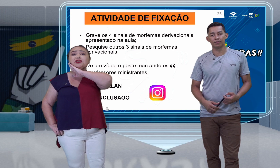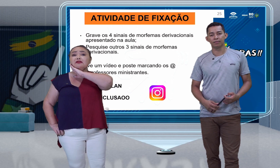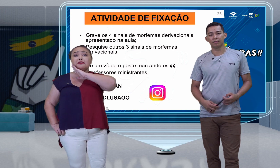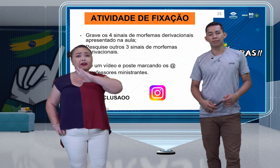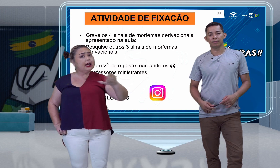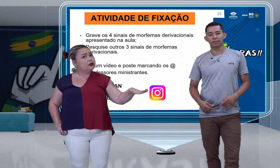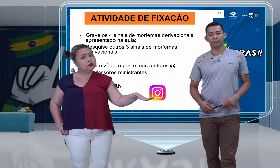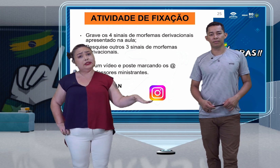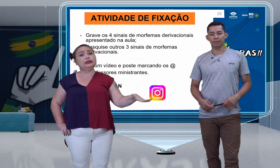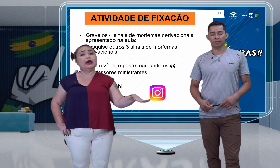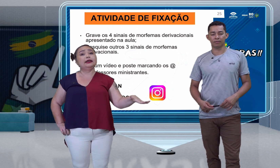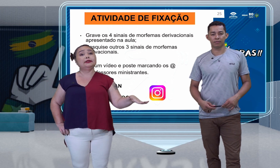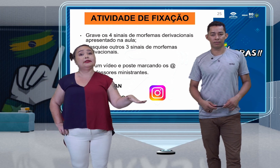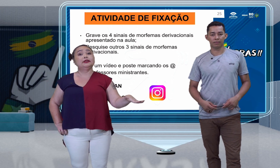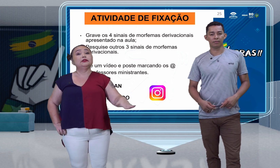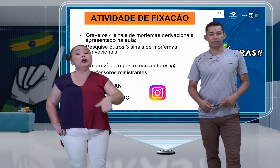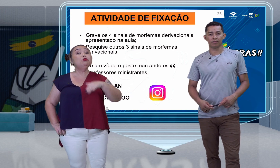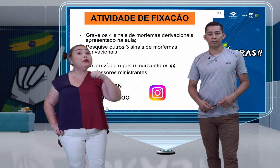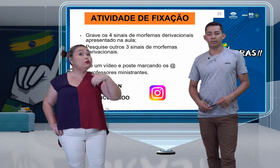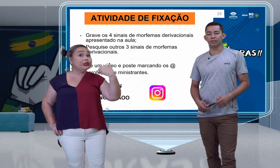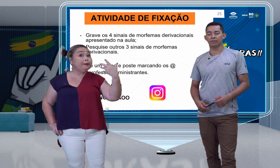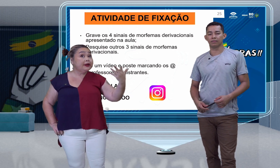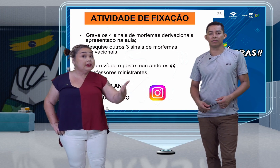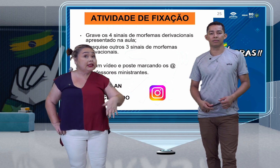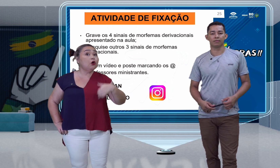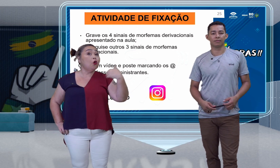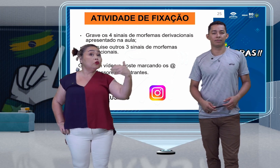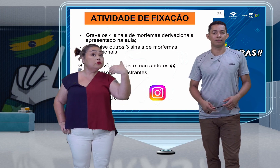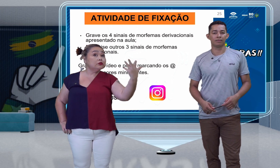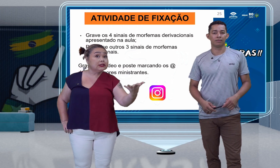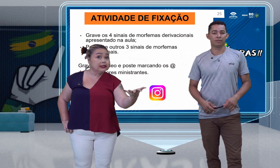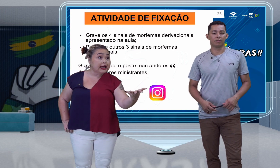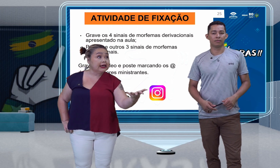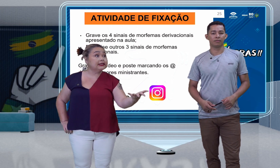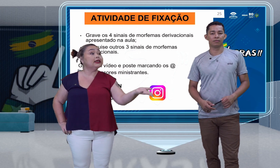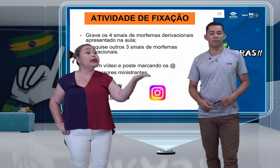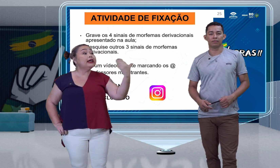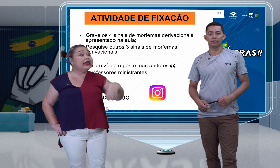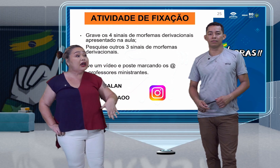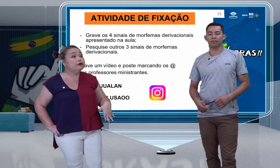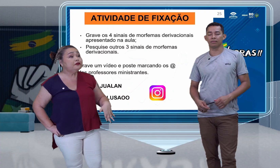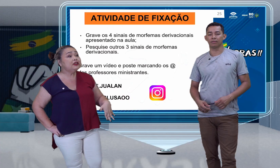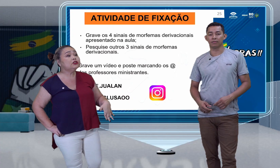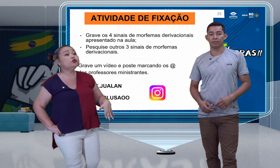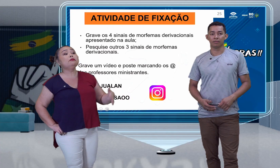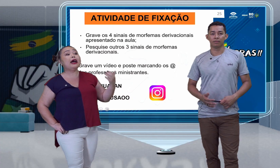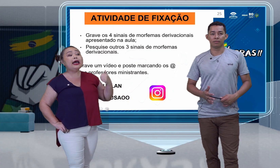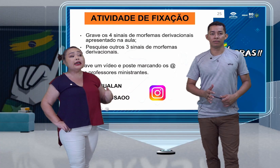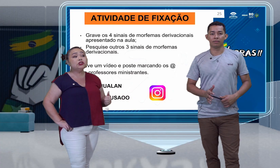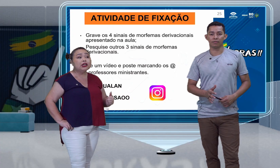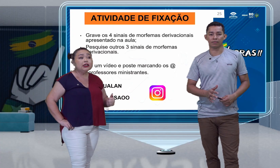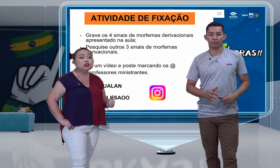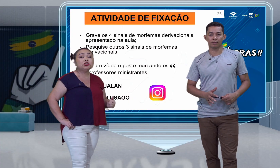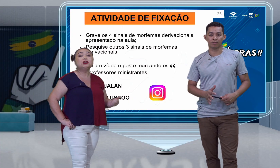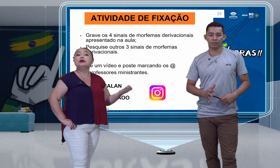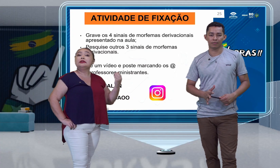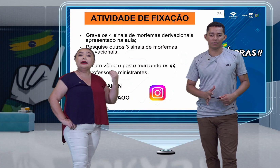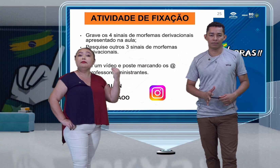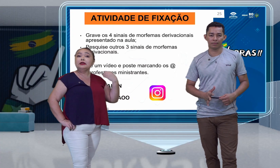tem vários sinais. Então é o momento de aprender outros sinais. Grava um vídeo, marca a gente, né? Manda